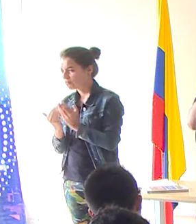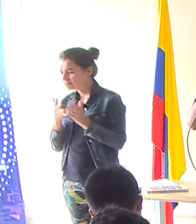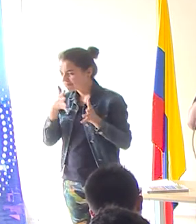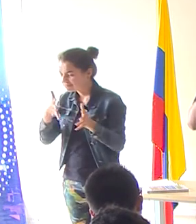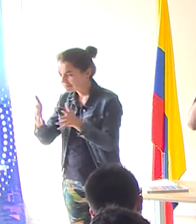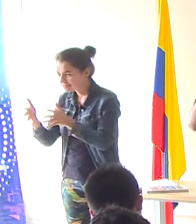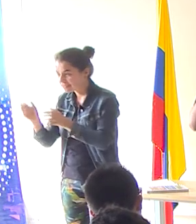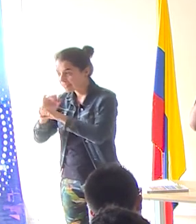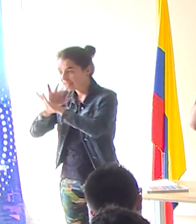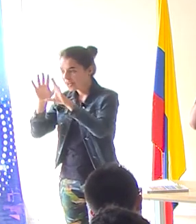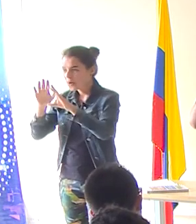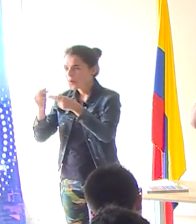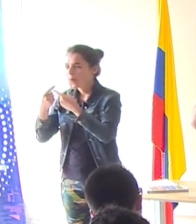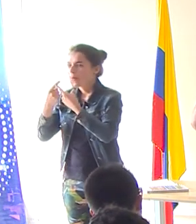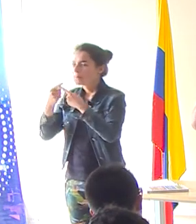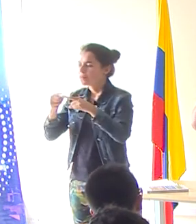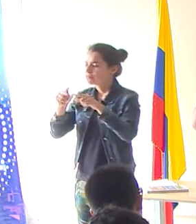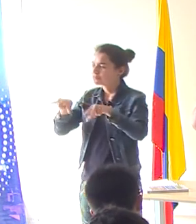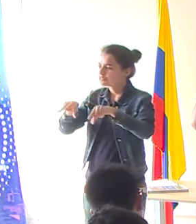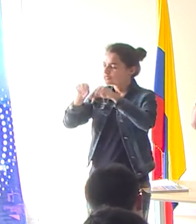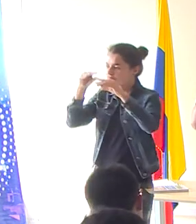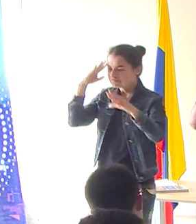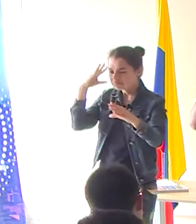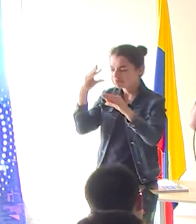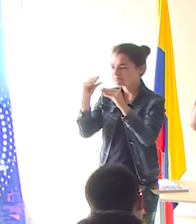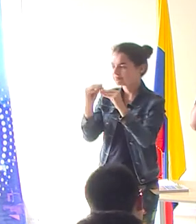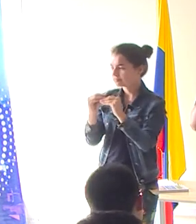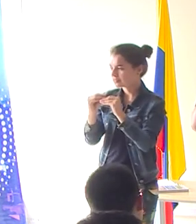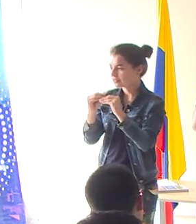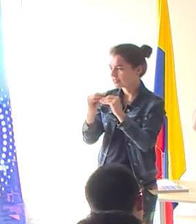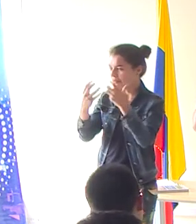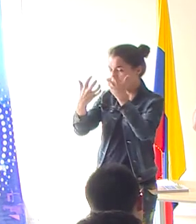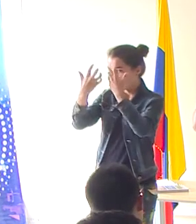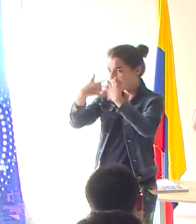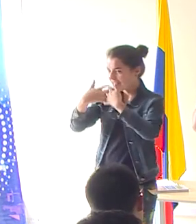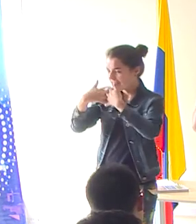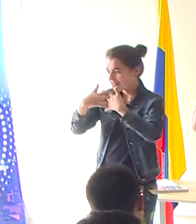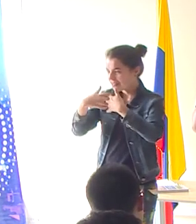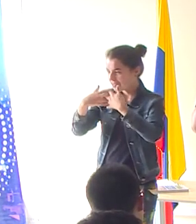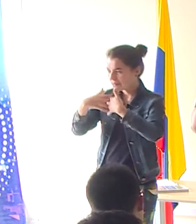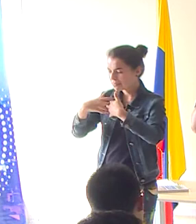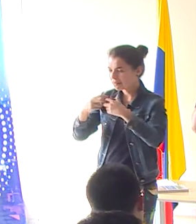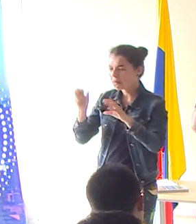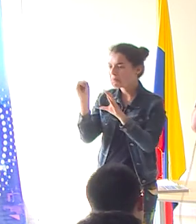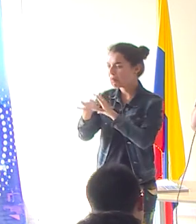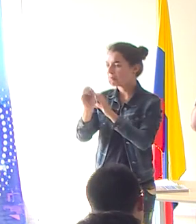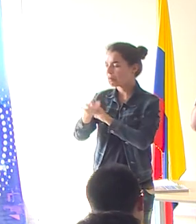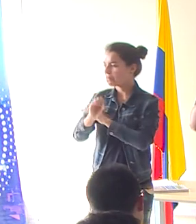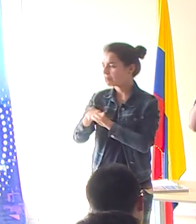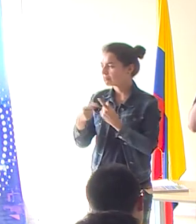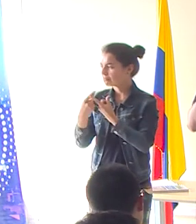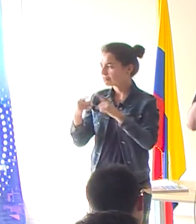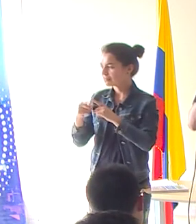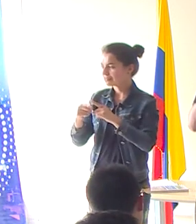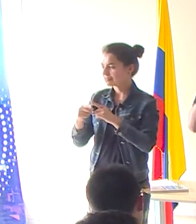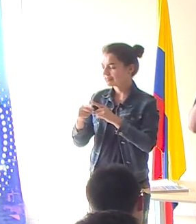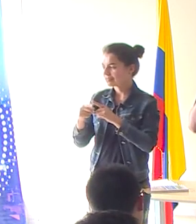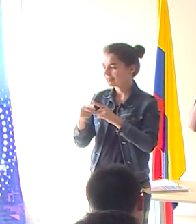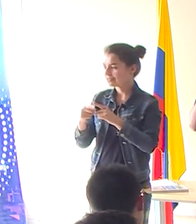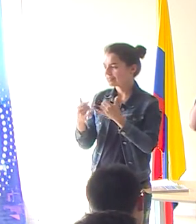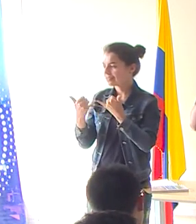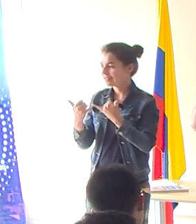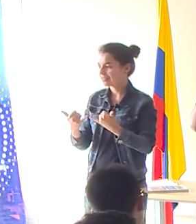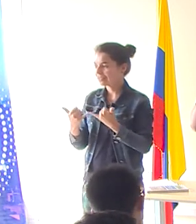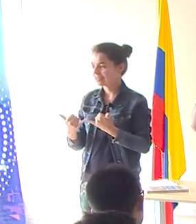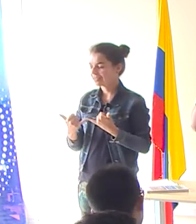en un acuerdo social para las grandes empresas que desechan sus residuos entonces tenemos un gran otros que no sabemos